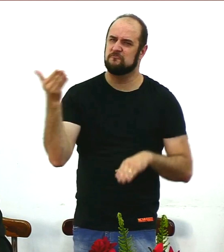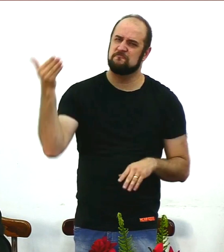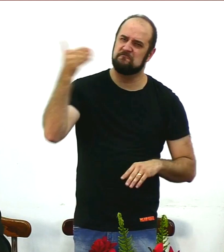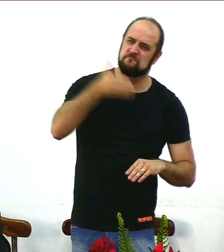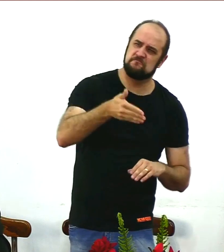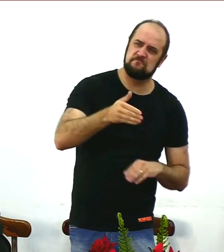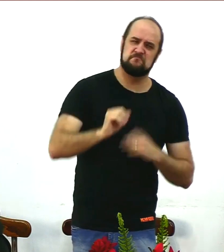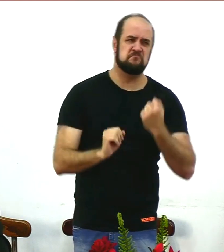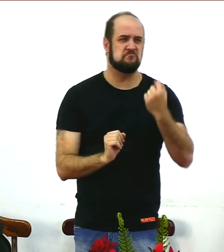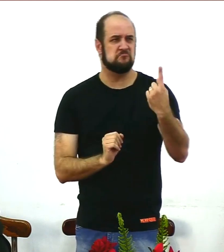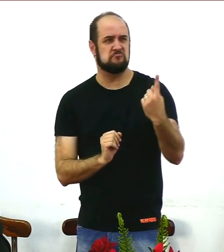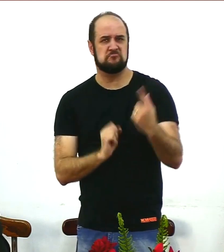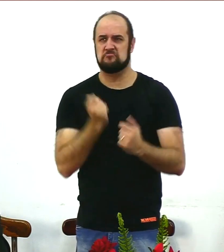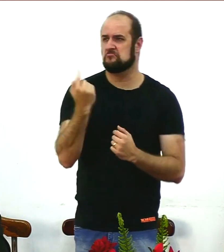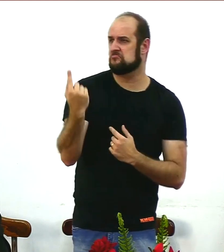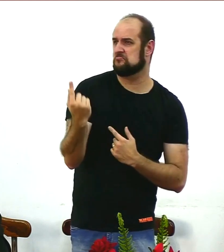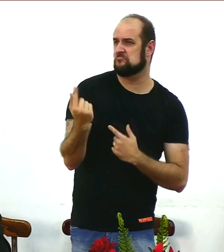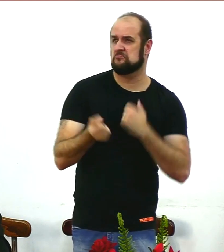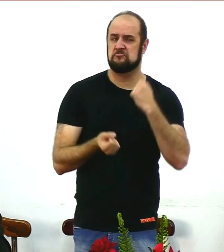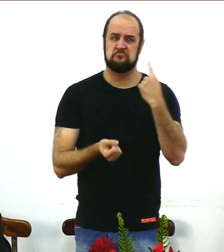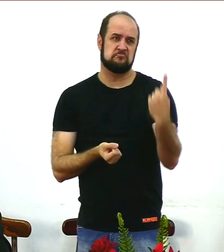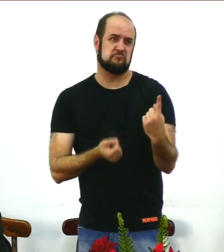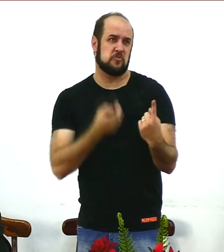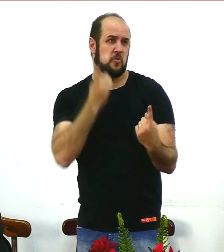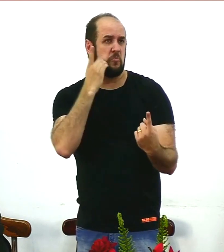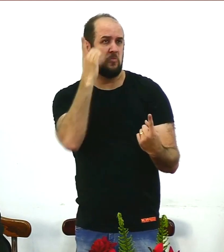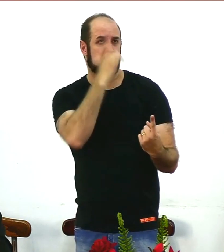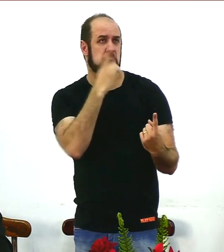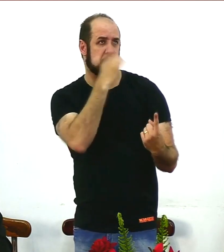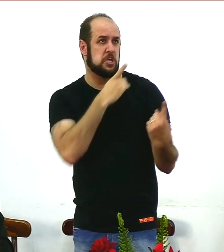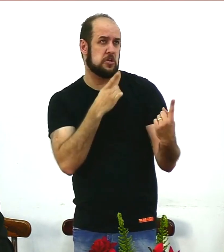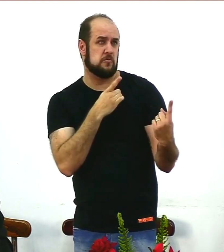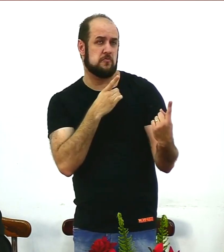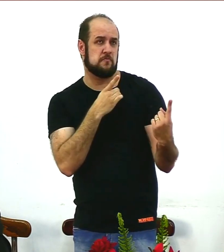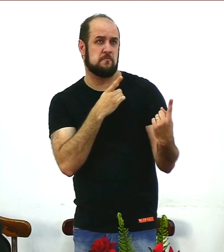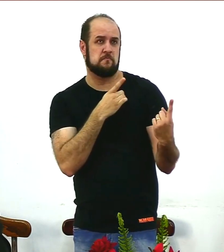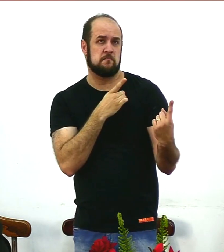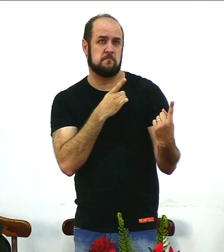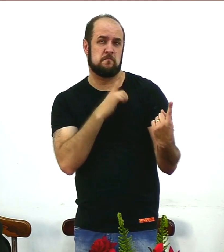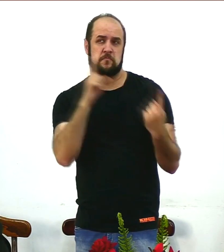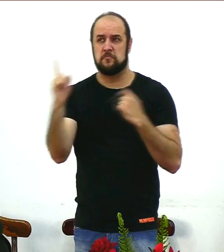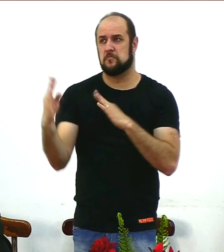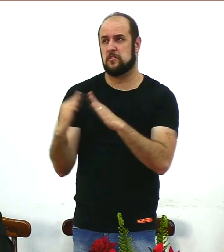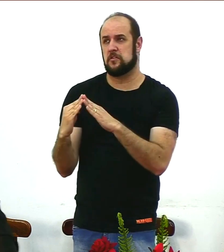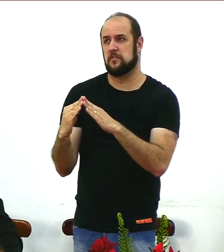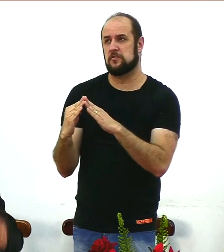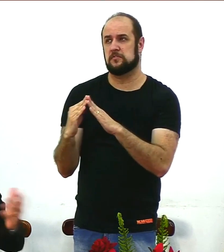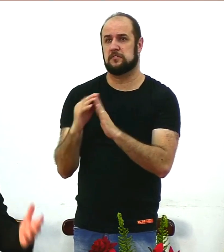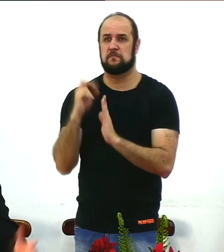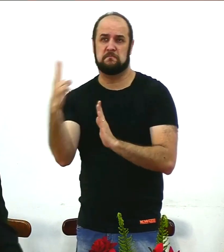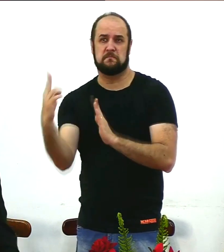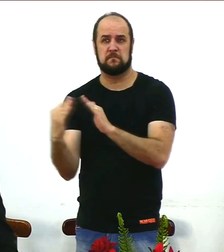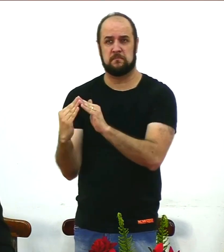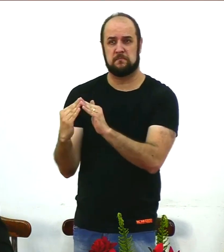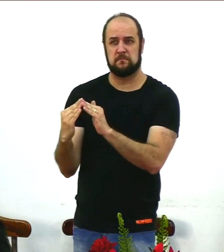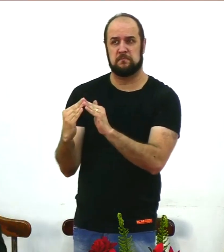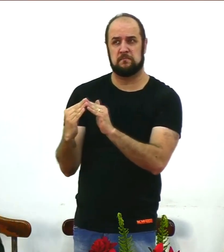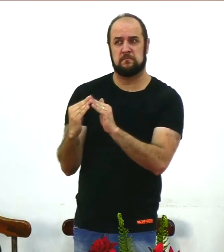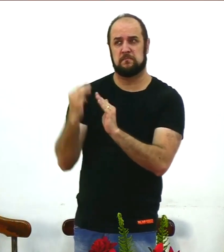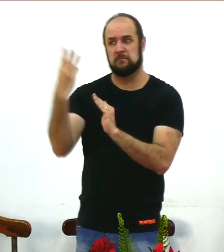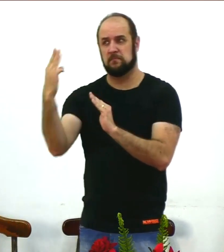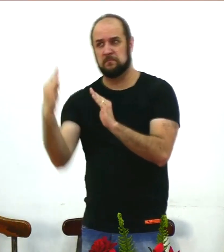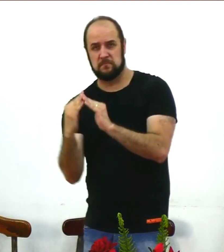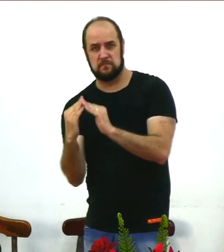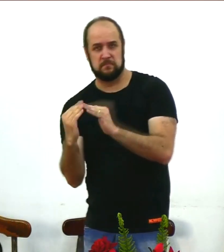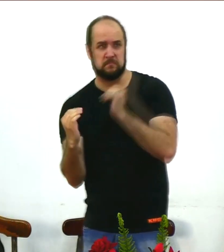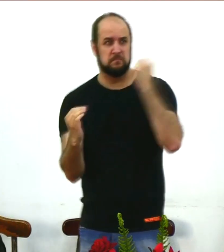dizer, talvez este também seja o momento para reavaliar a nossa lealdade ao Senhor. Como a gente adorava